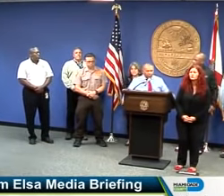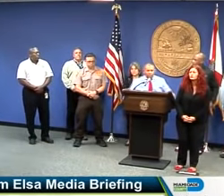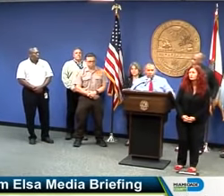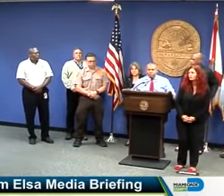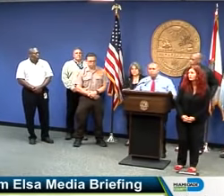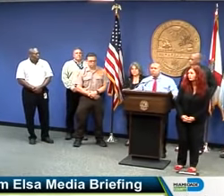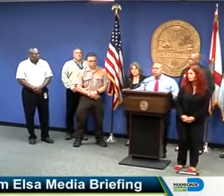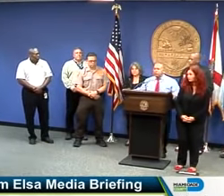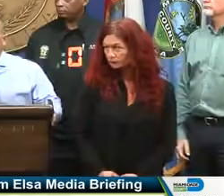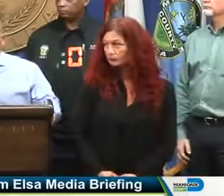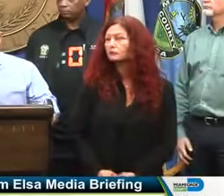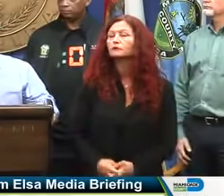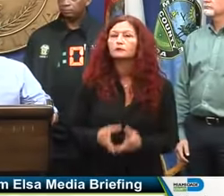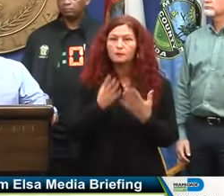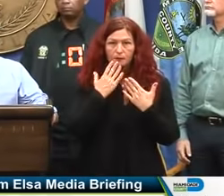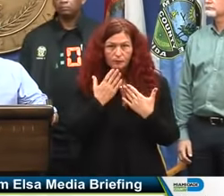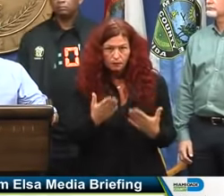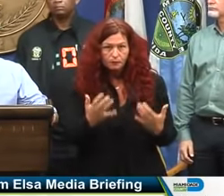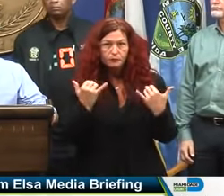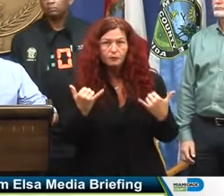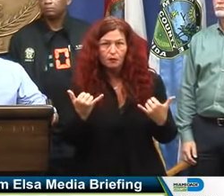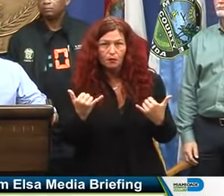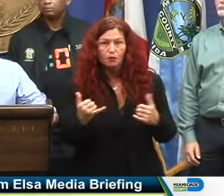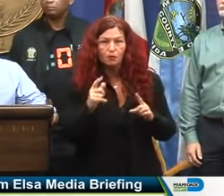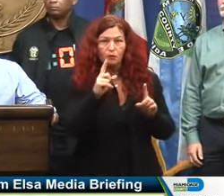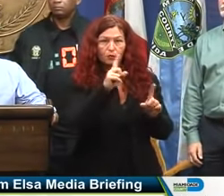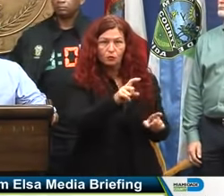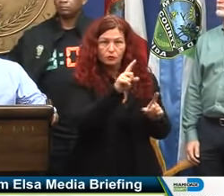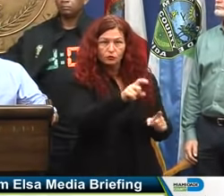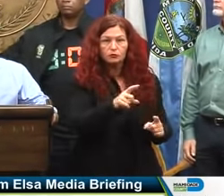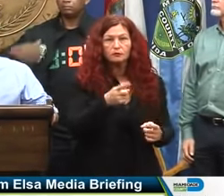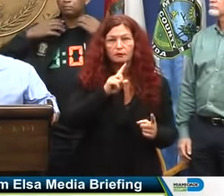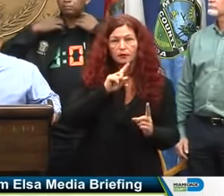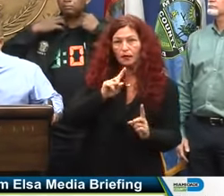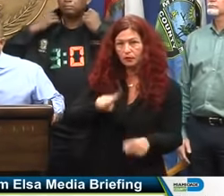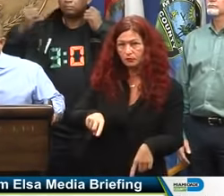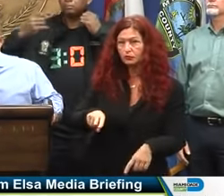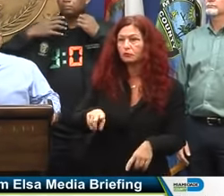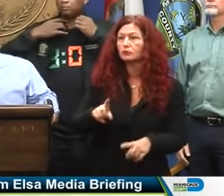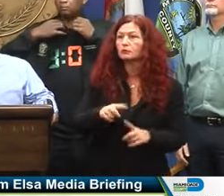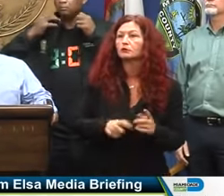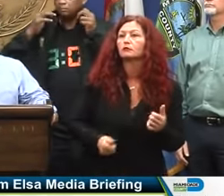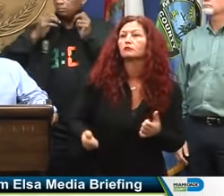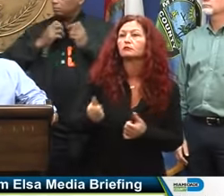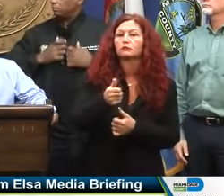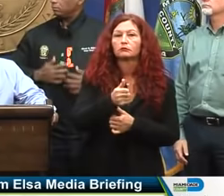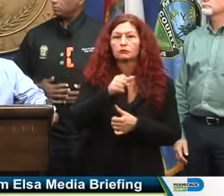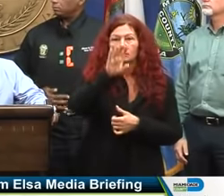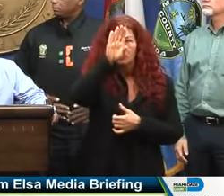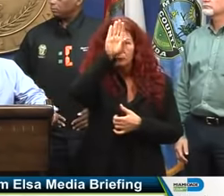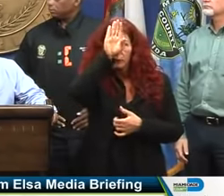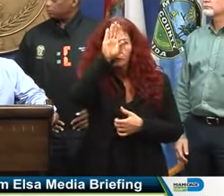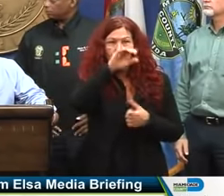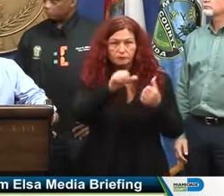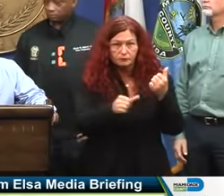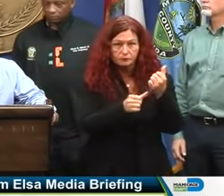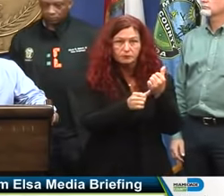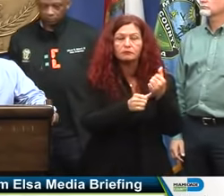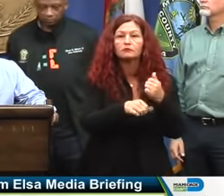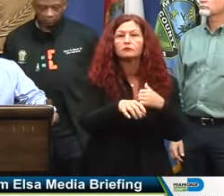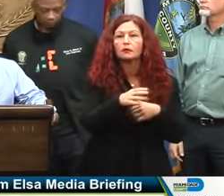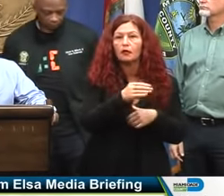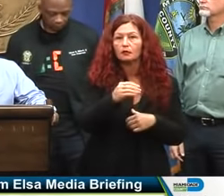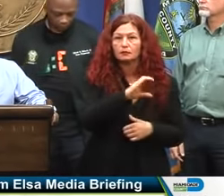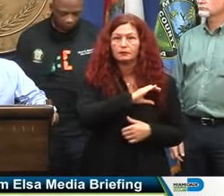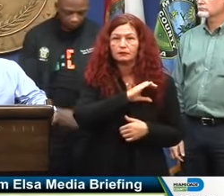Thank you, Mr. Lerebours. We're going to go into questions and answers. We also have present here Deputy Fire Chief Arthur Holmes, along with the Miami-Dade Police Department